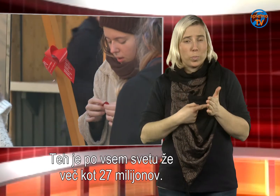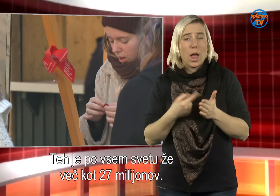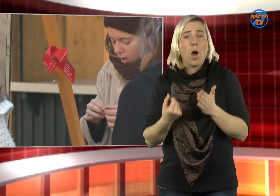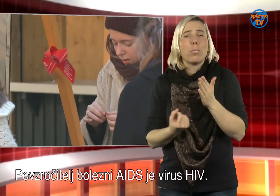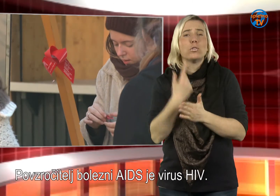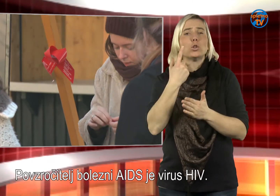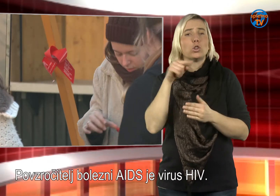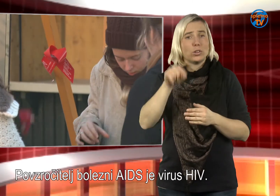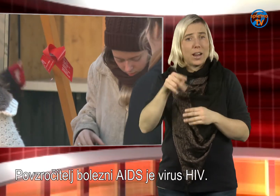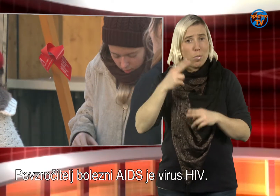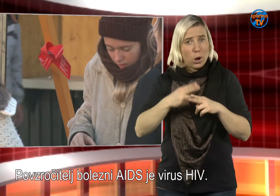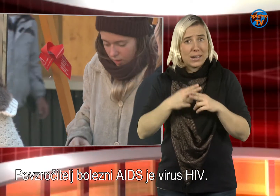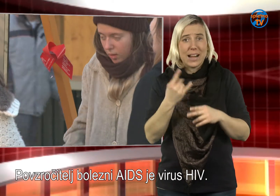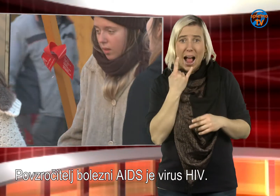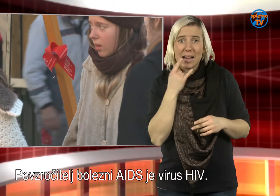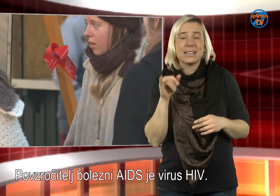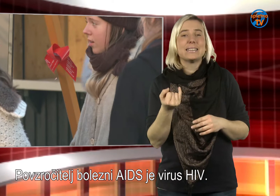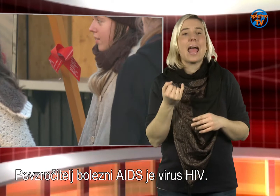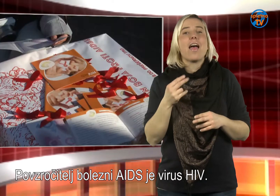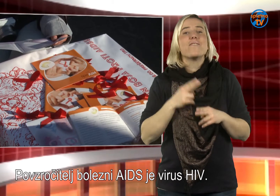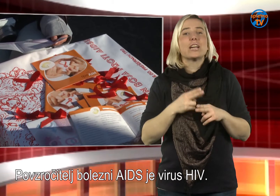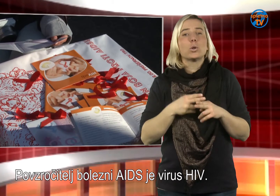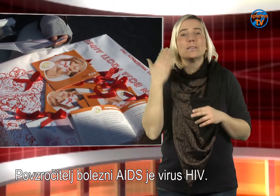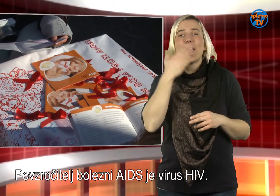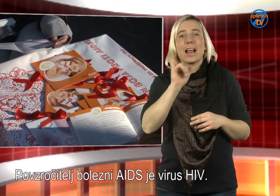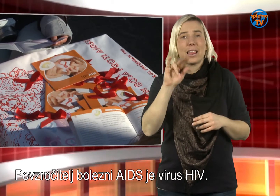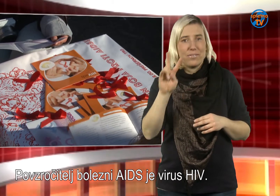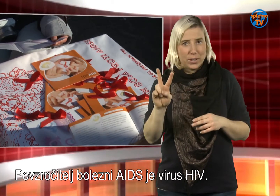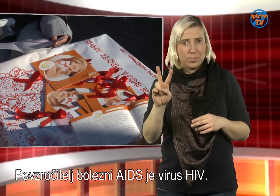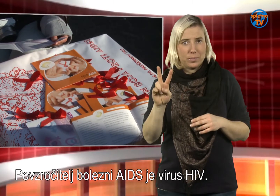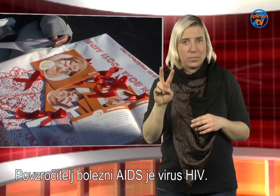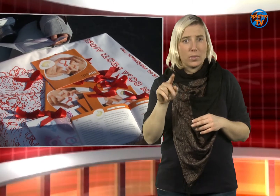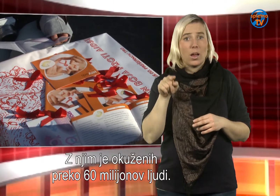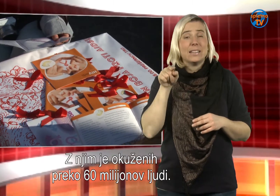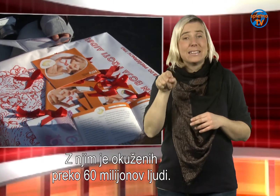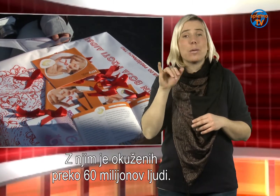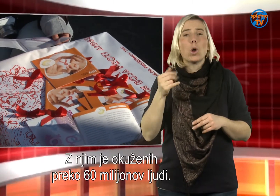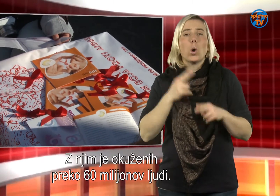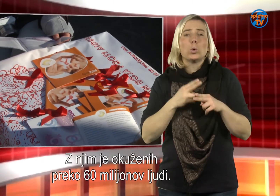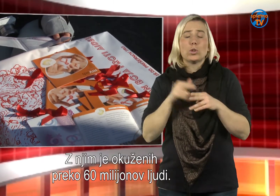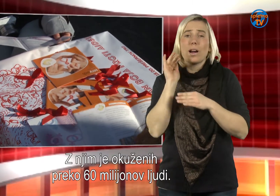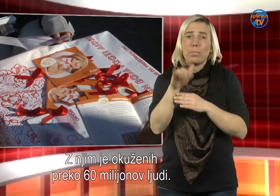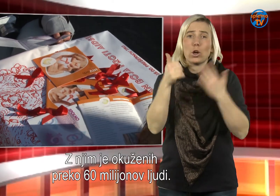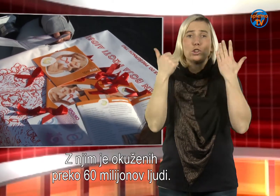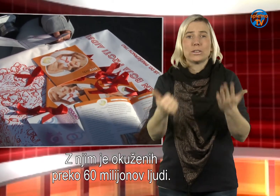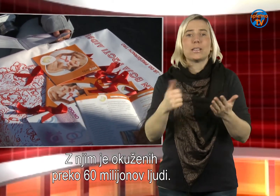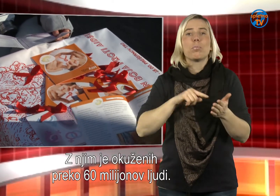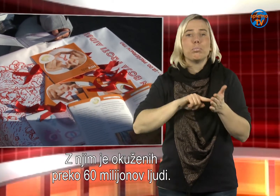Povzročitelj bolezni AIDS je virus HIV. Z njim je okuženih preko 60